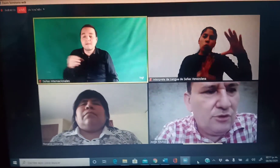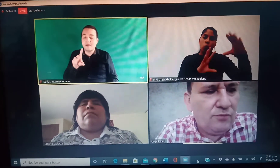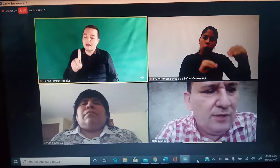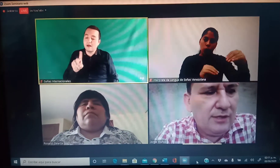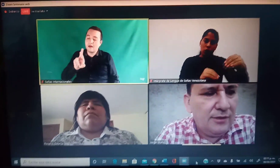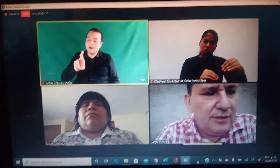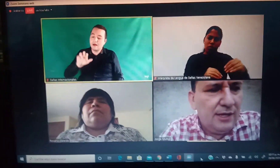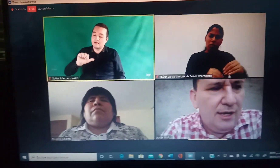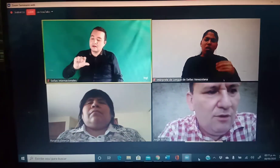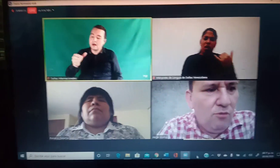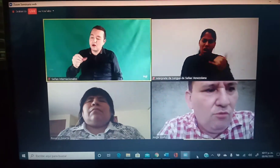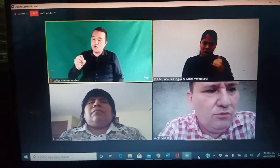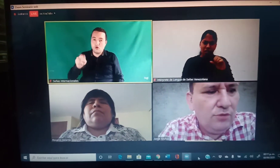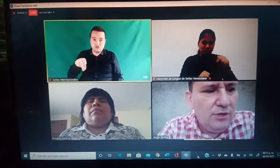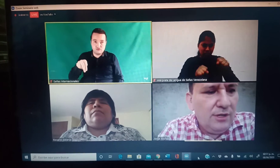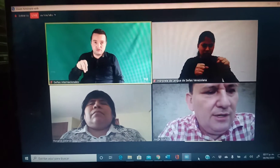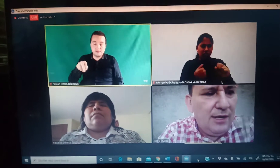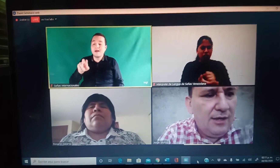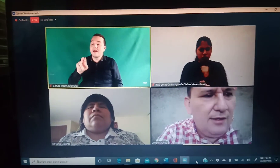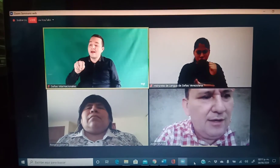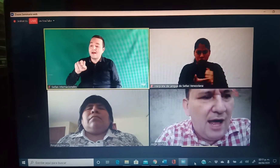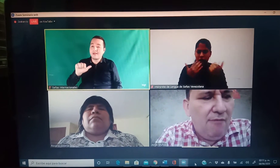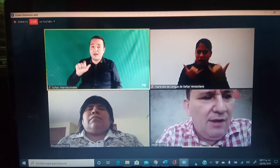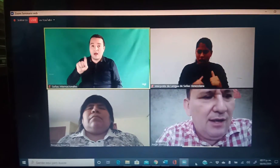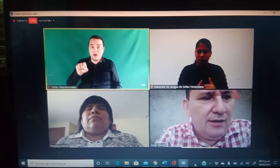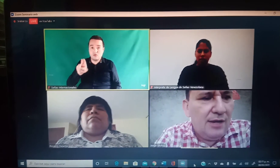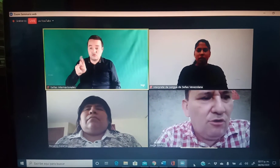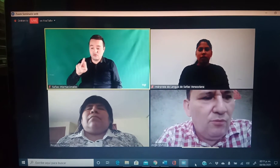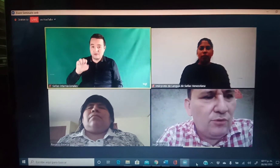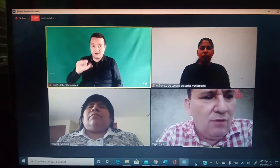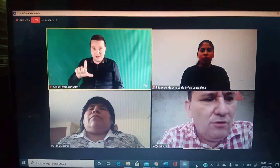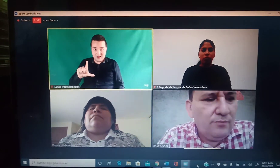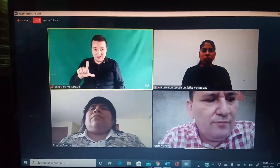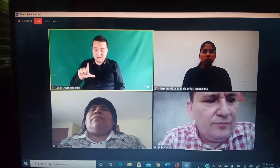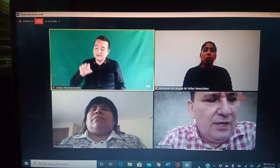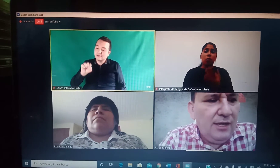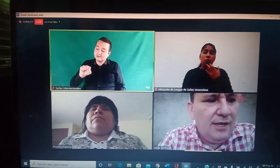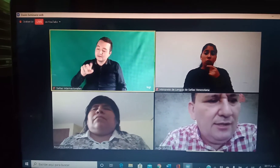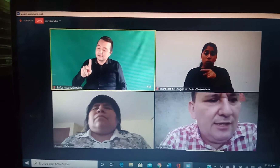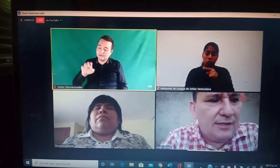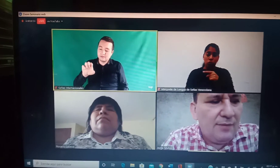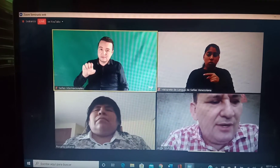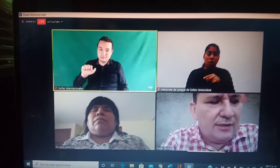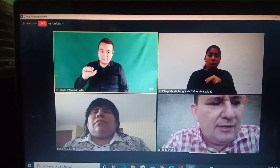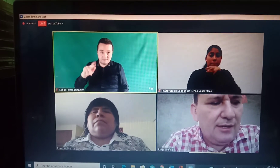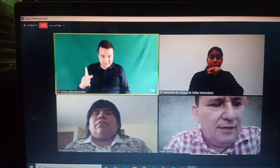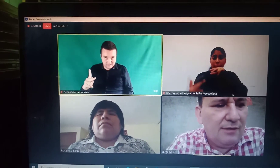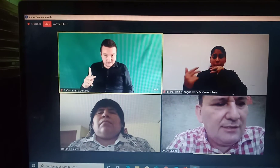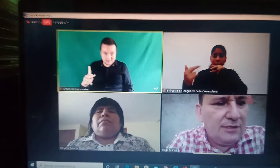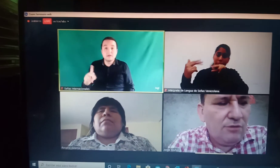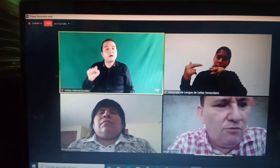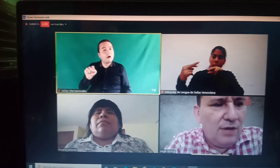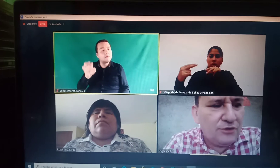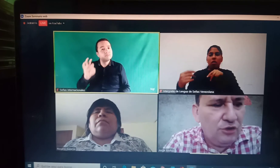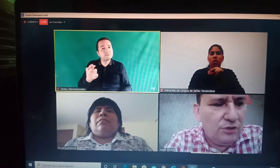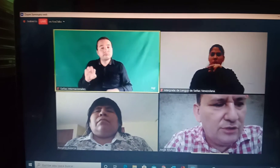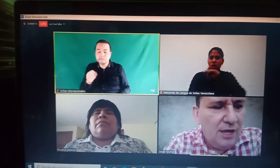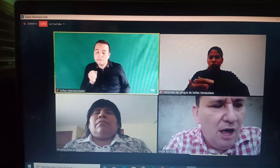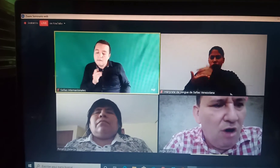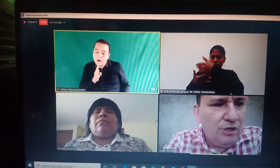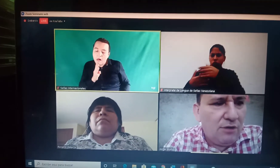un software que uno le habla al computador y él directamente le va haciendo algunas